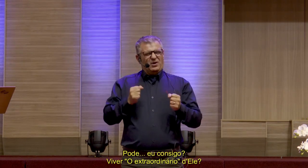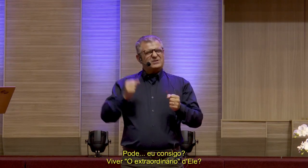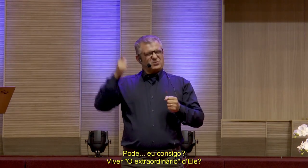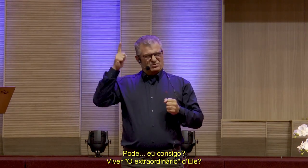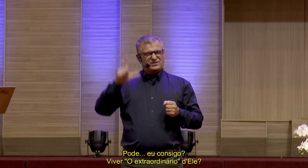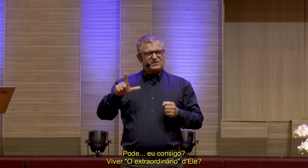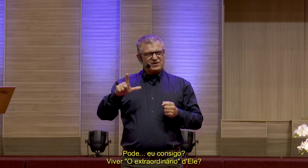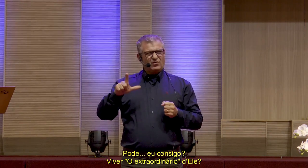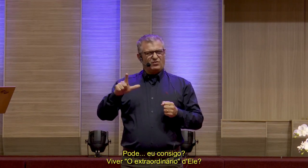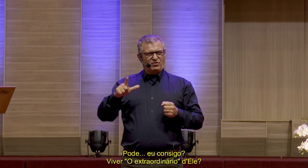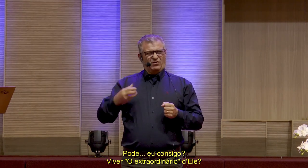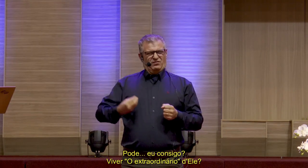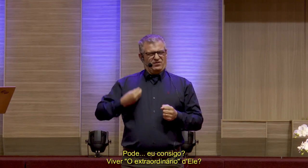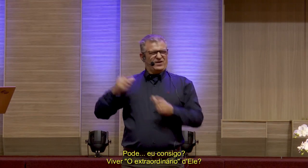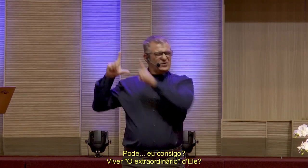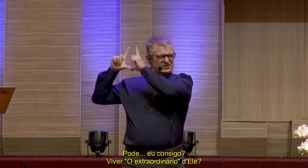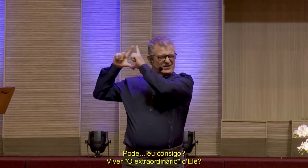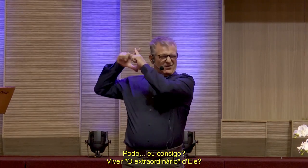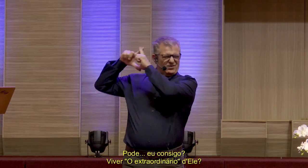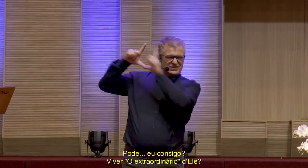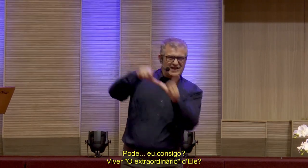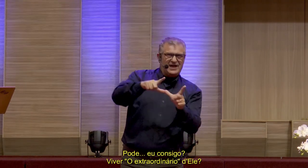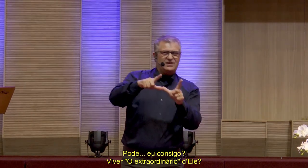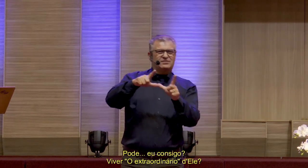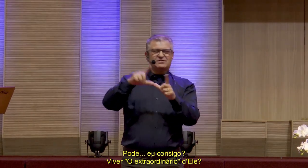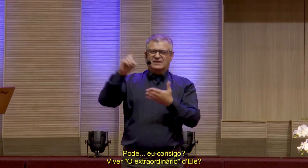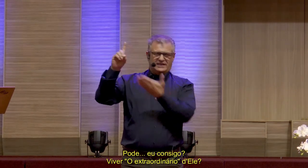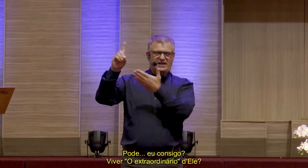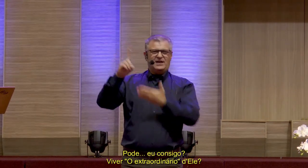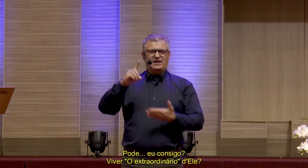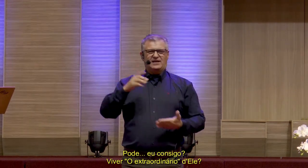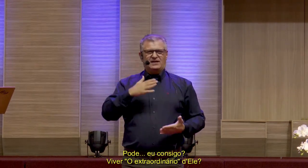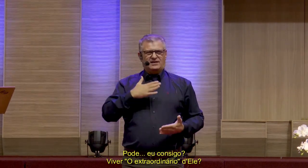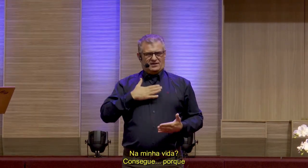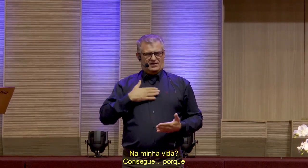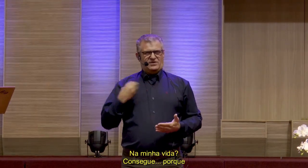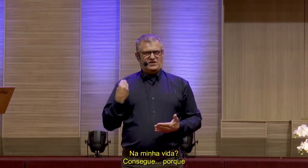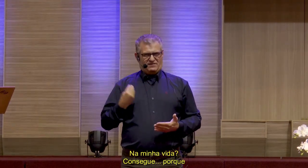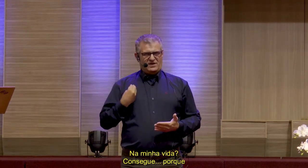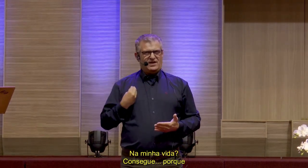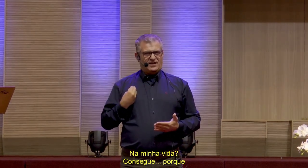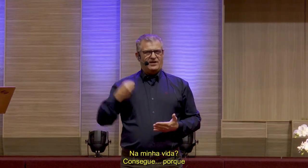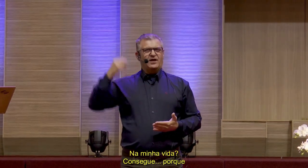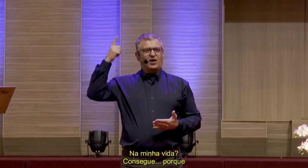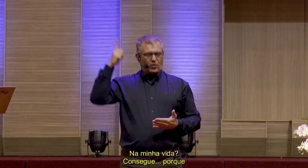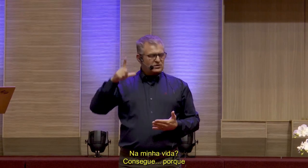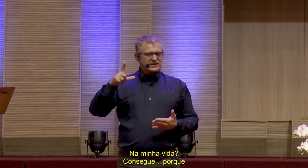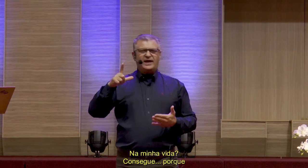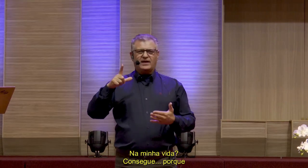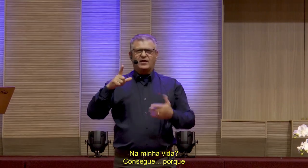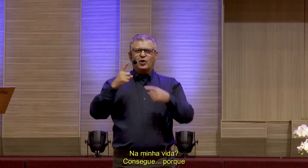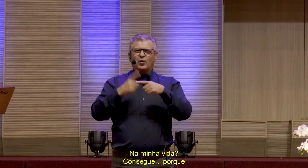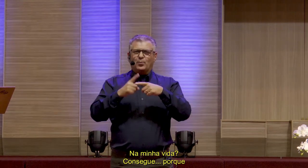eu consigo viver o extraordinário dele na minha vida? Consegue,